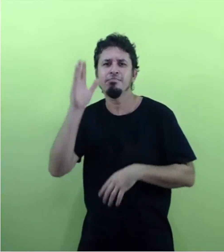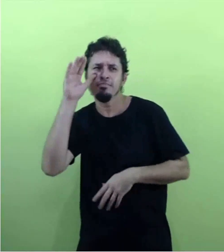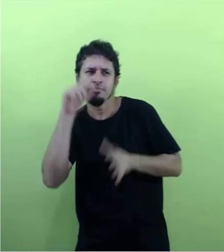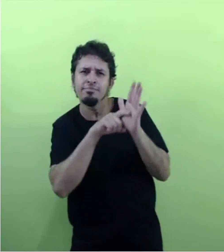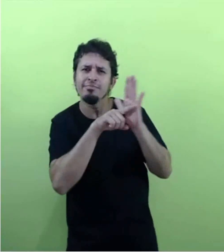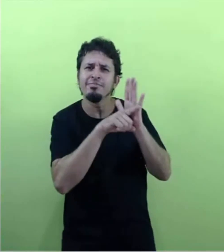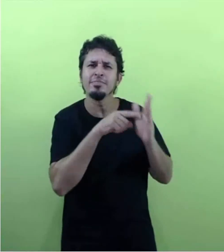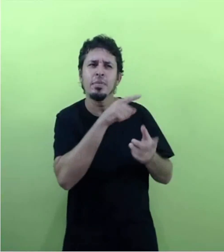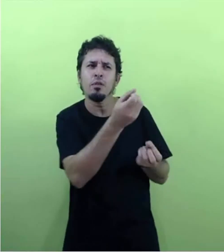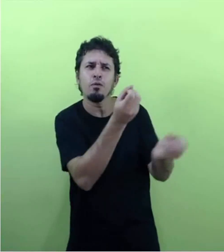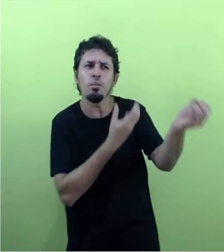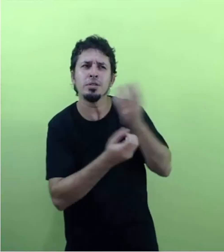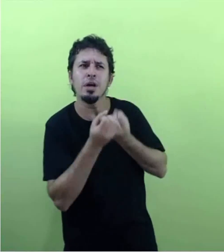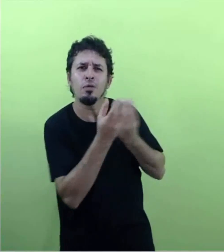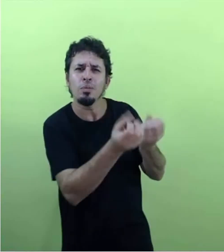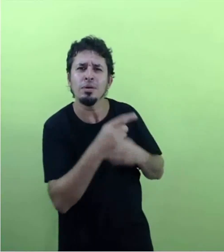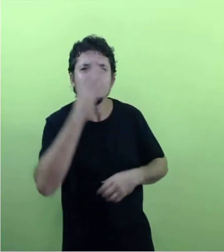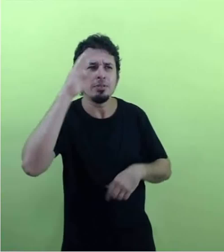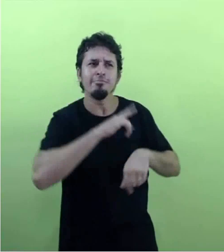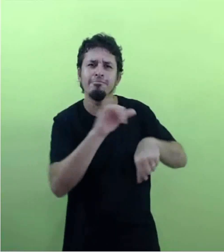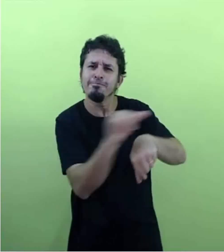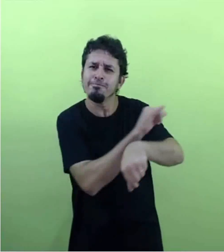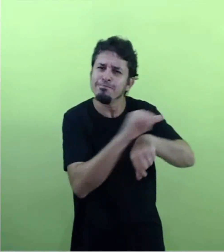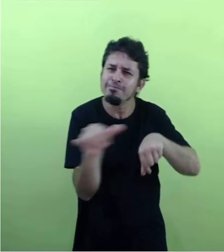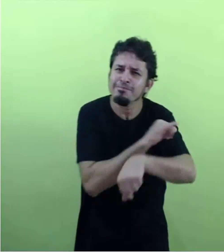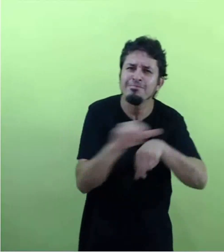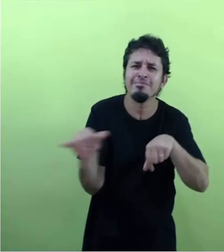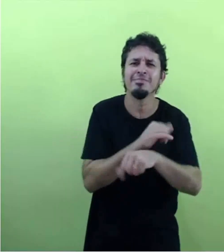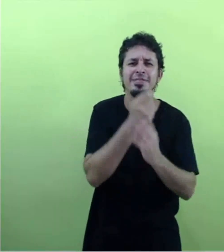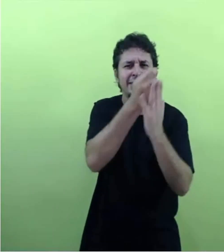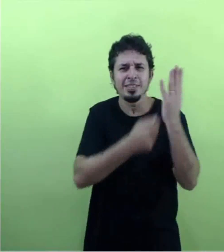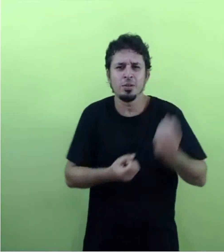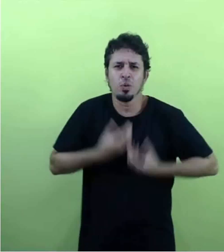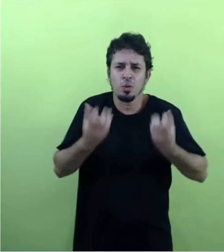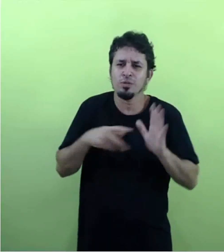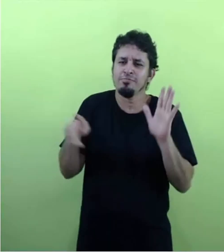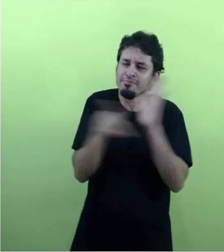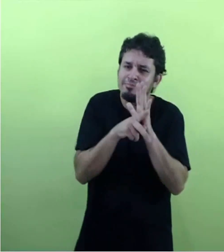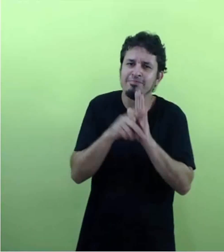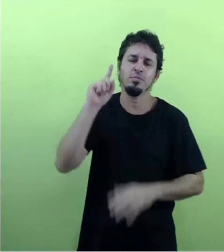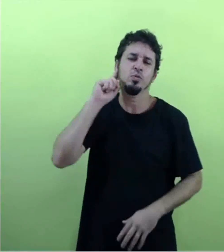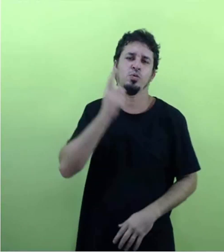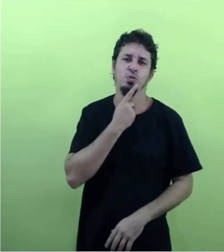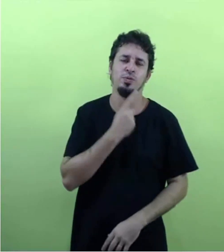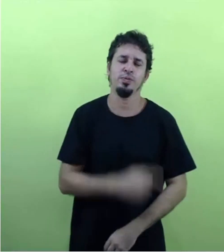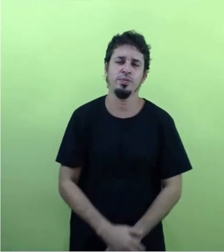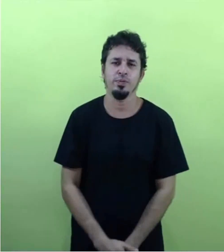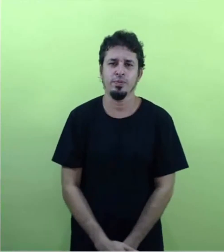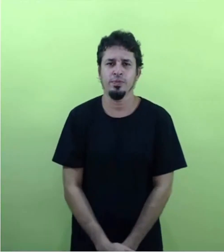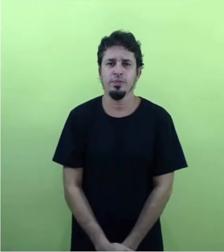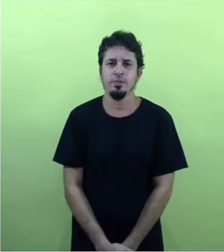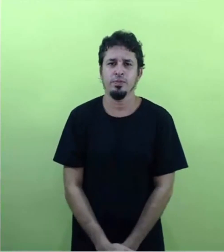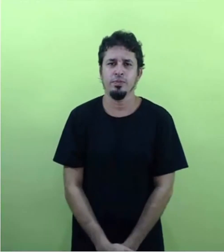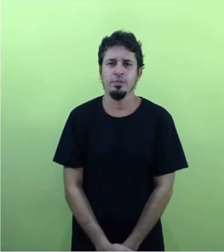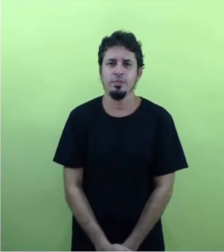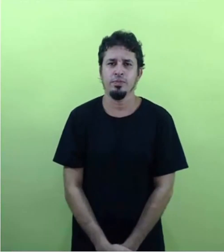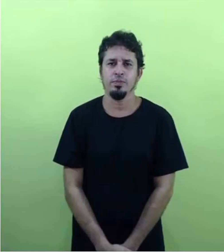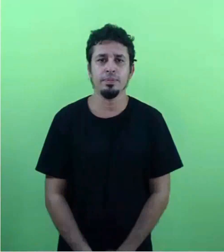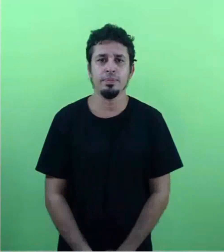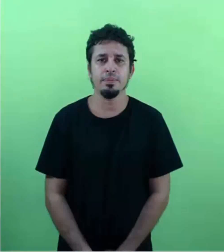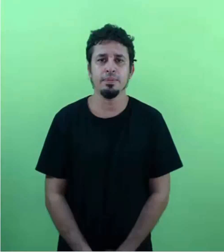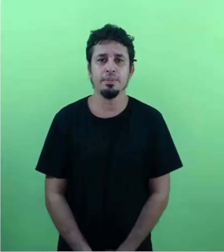para tradutores, informação que poderão observar as estratégias de produção de texto próprias das pessoas